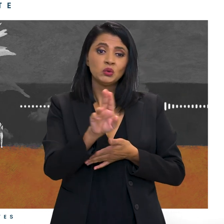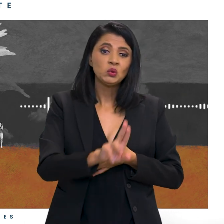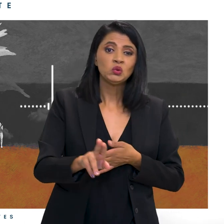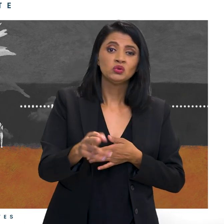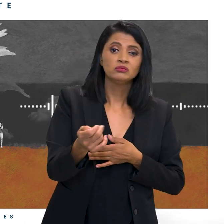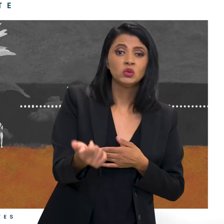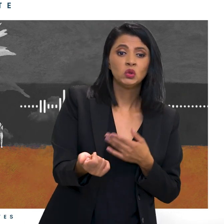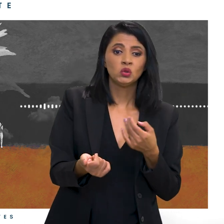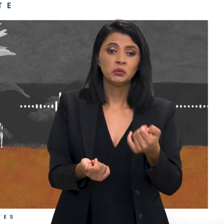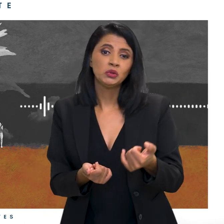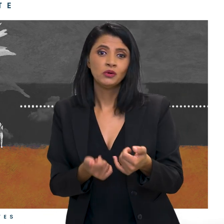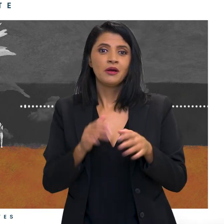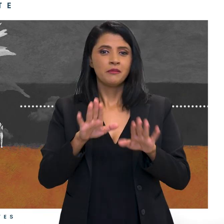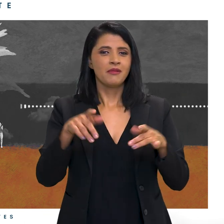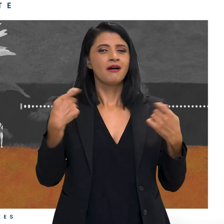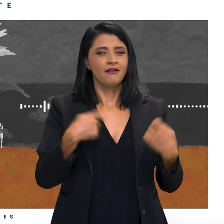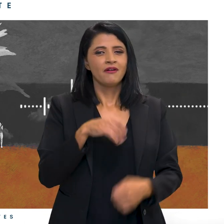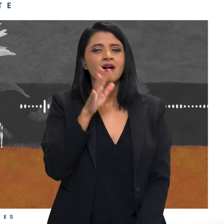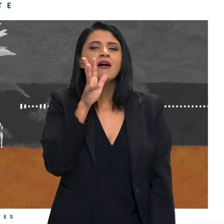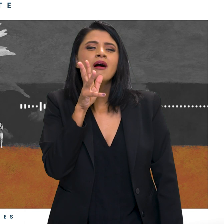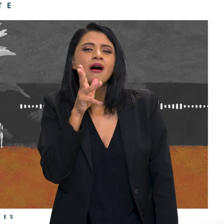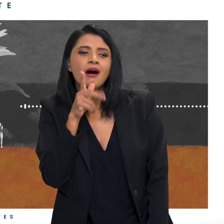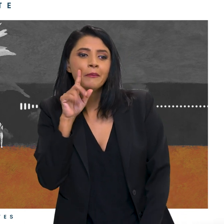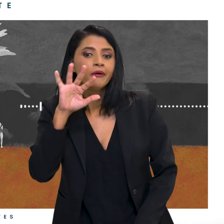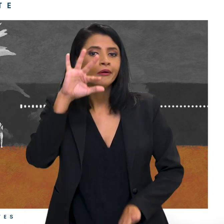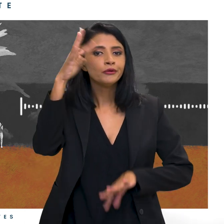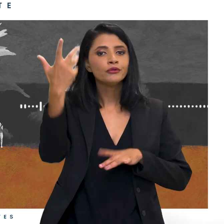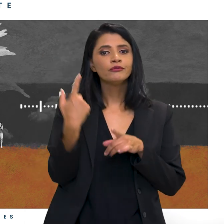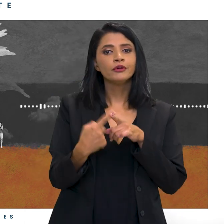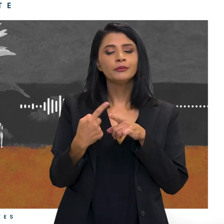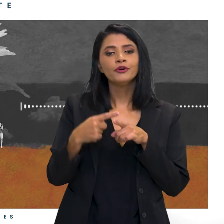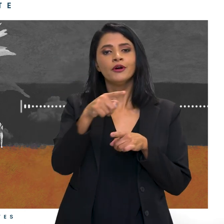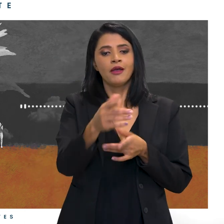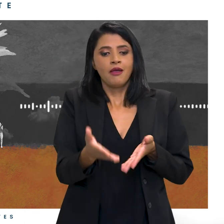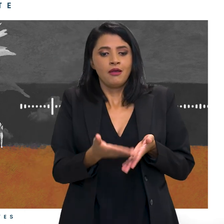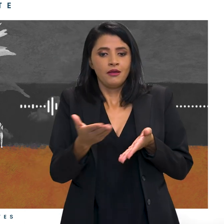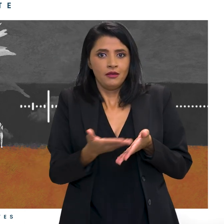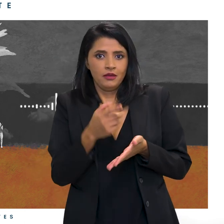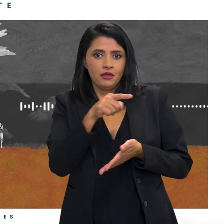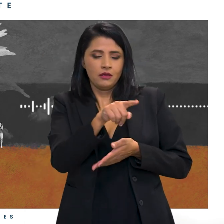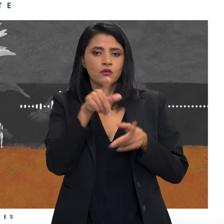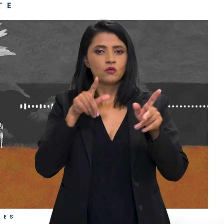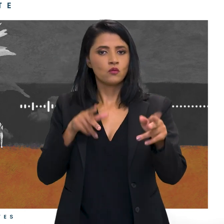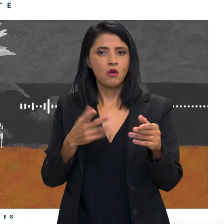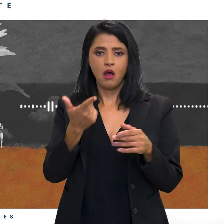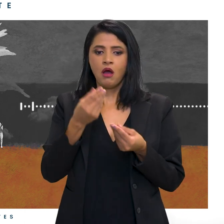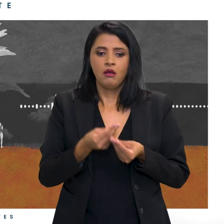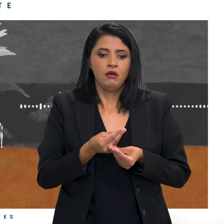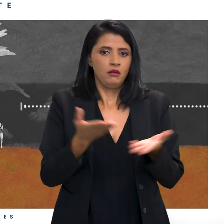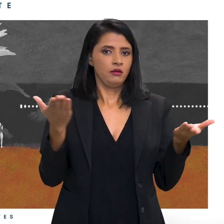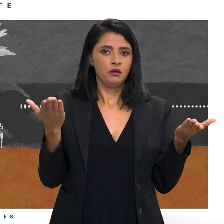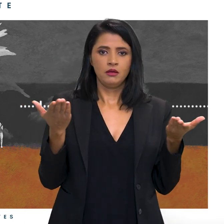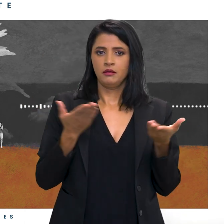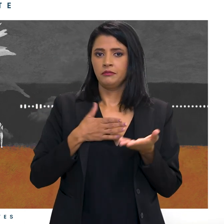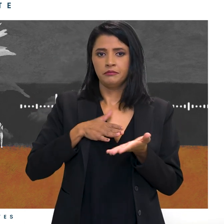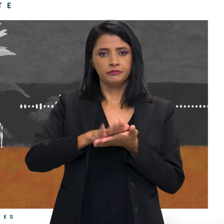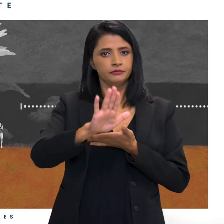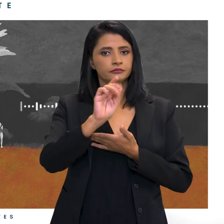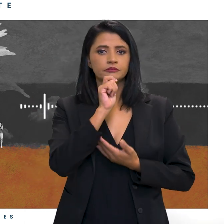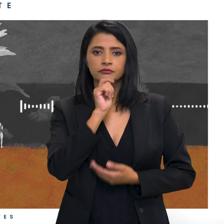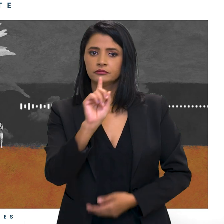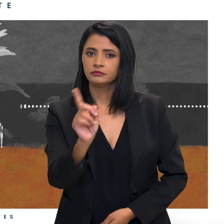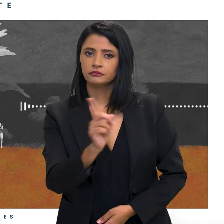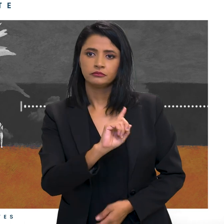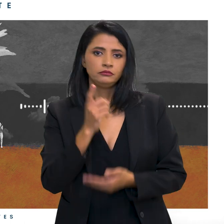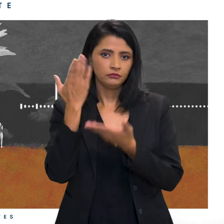distribuição acaba limitando o uso, né? Só que ainda vai demorar um pouco para resolver isso. A caderneta, nesse modelo, não deve ser disponibilizada